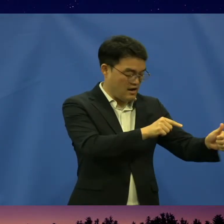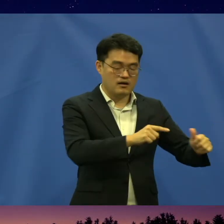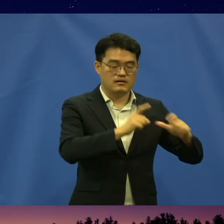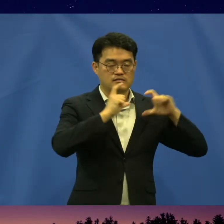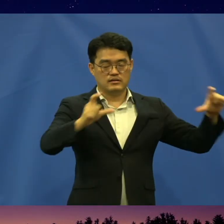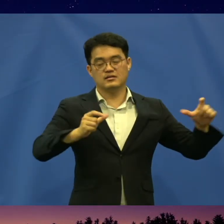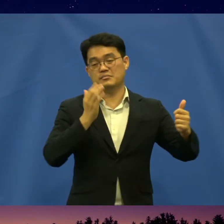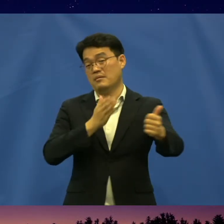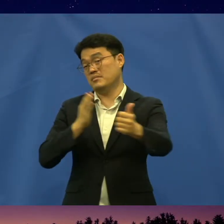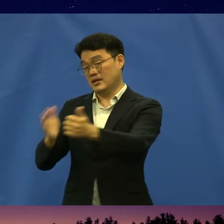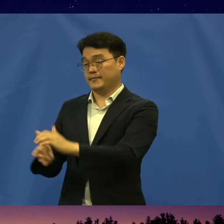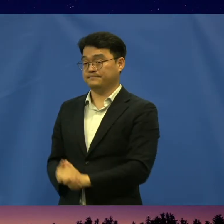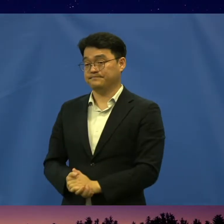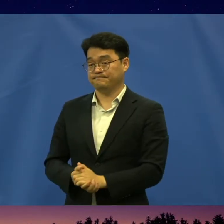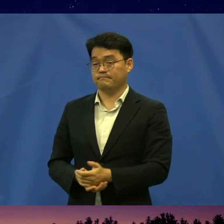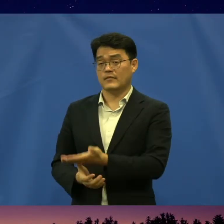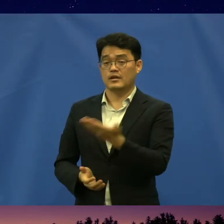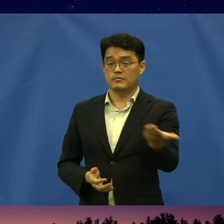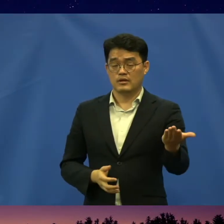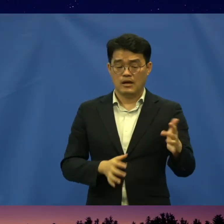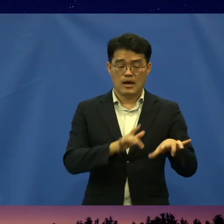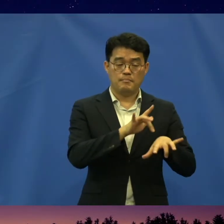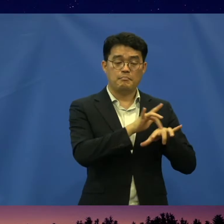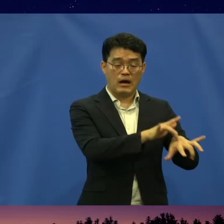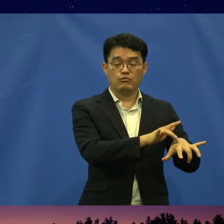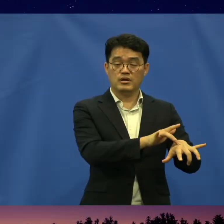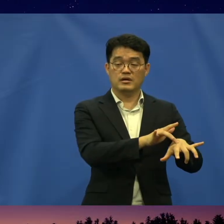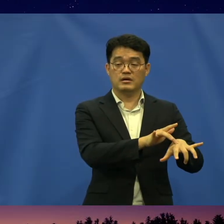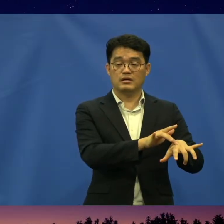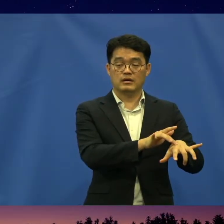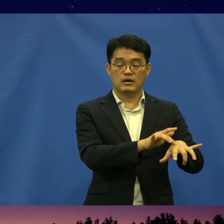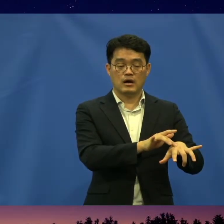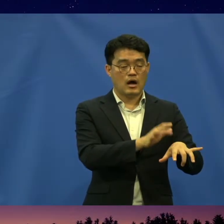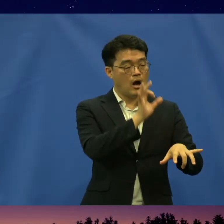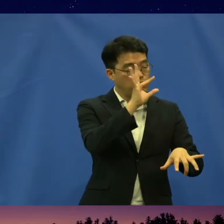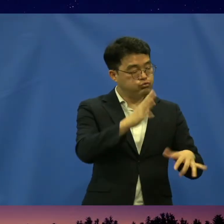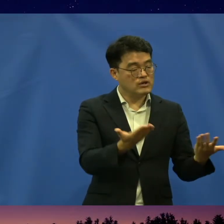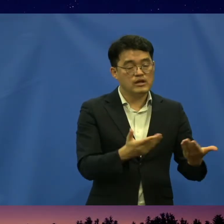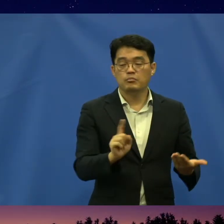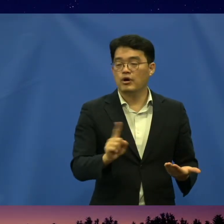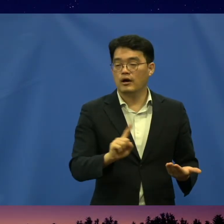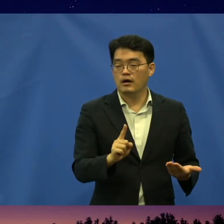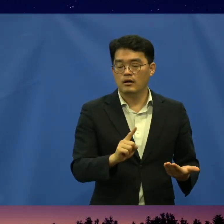여러분, 마귀가 못하는 게 있어요. 생명사역이요. 살리는 일을 못해요. 그는 죽이려고 하는 겁니다.